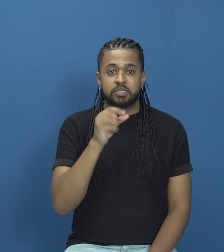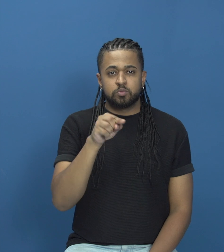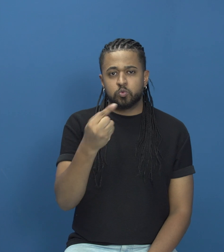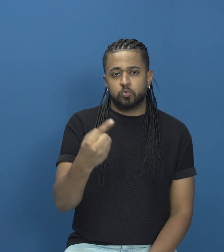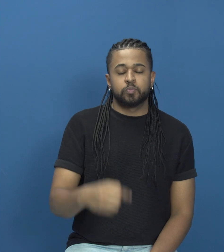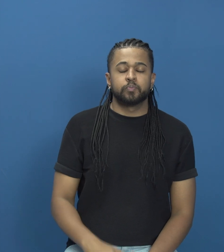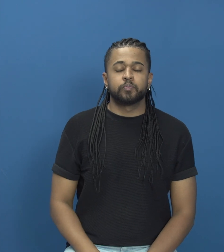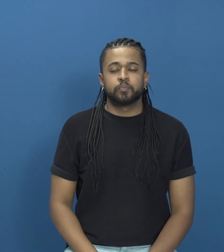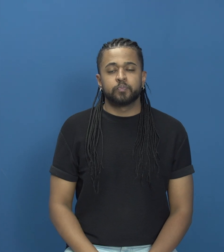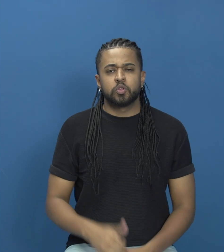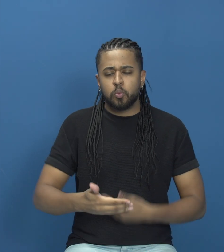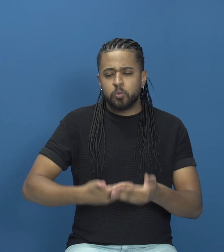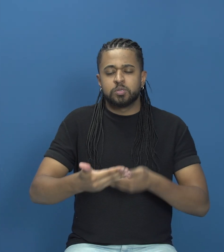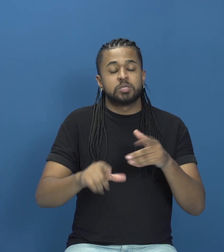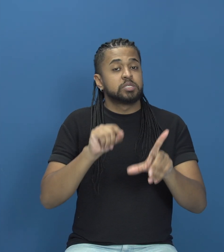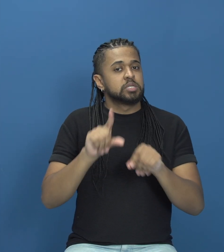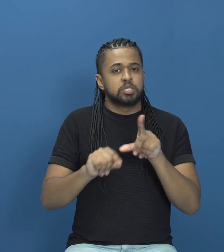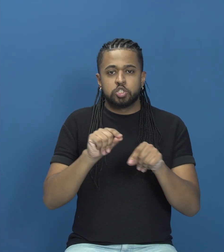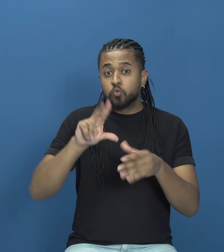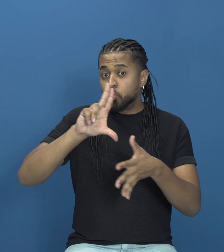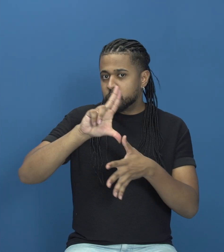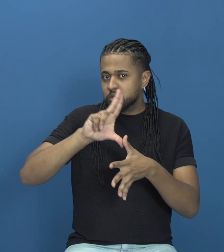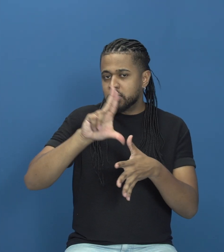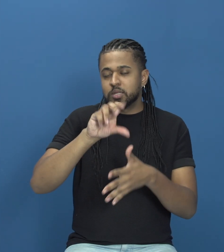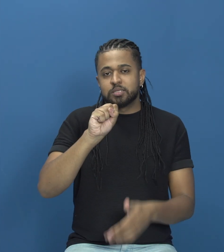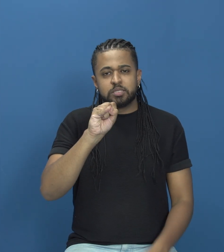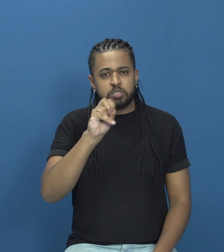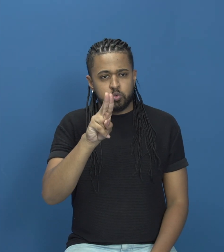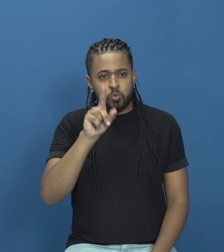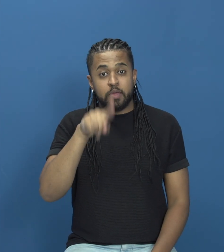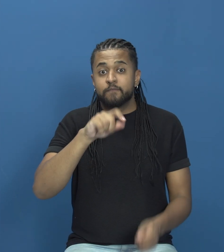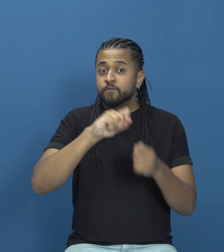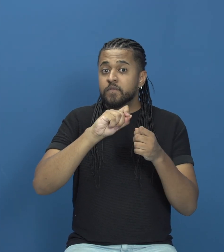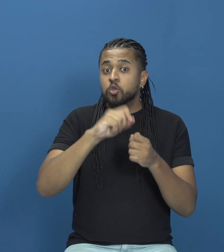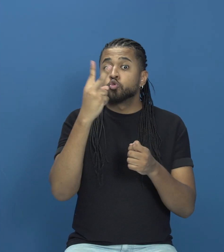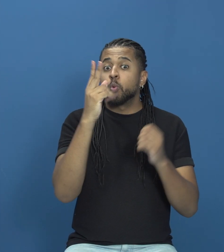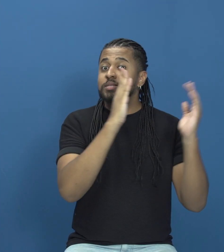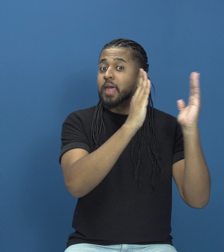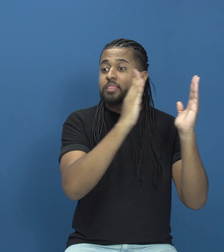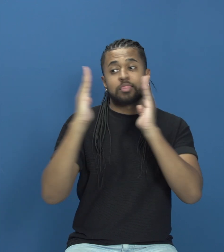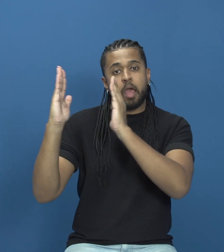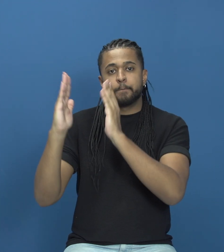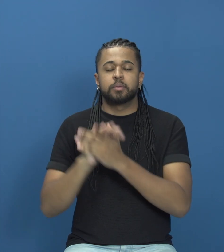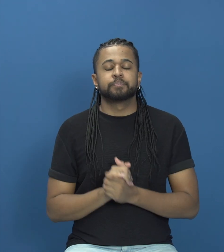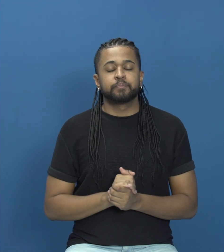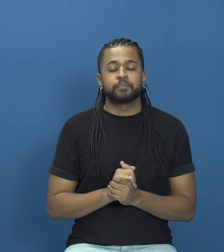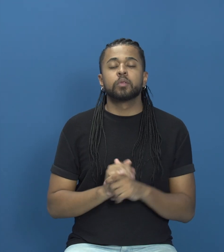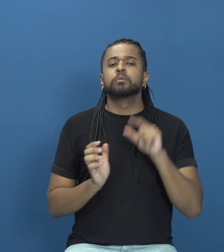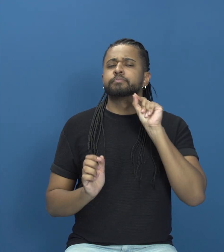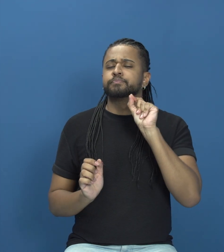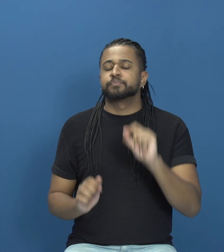6.1. O processo seletivo UNILA-SISU será realizado em 2 etapas de seleção,